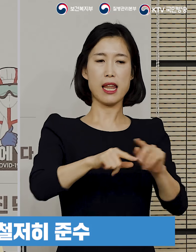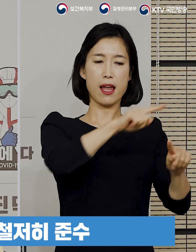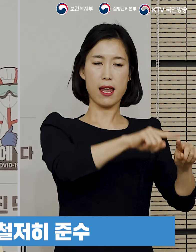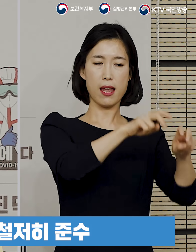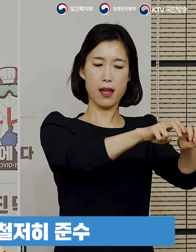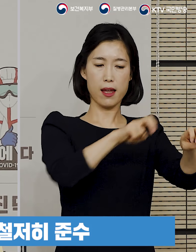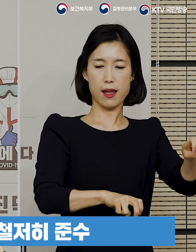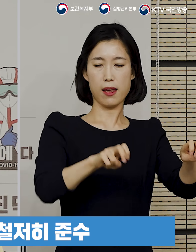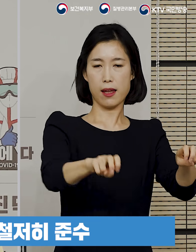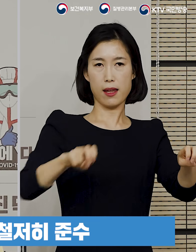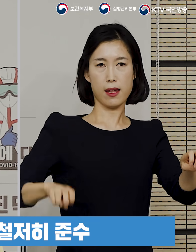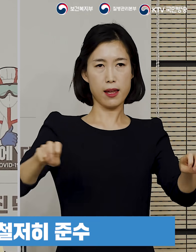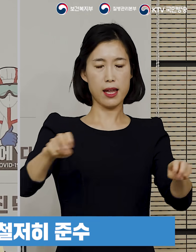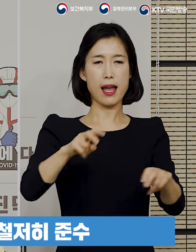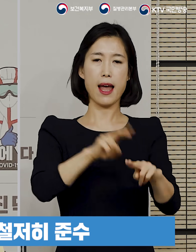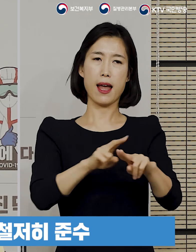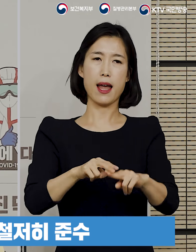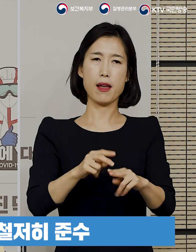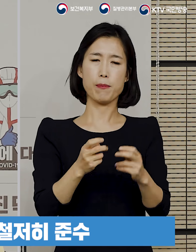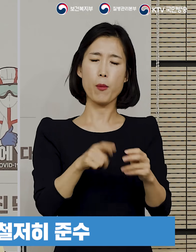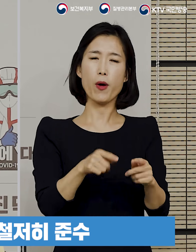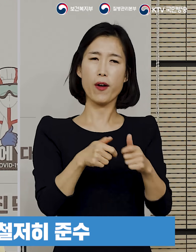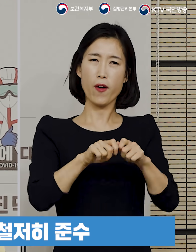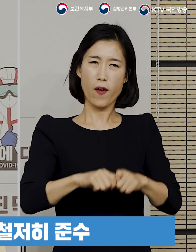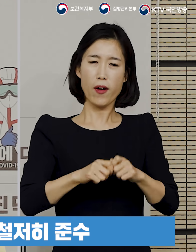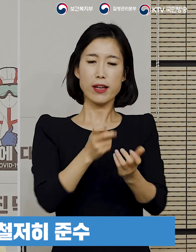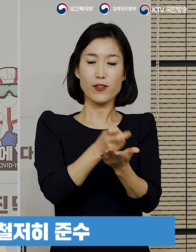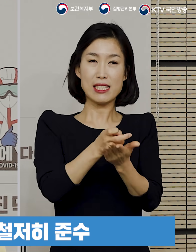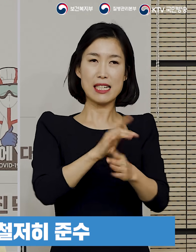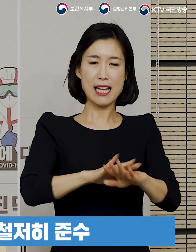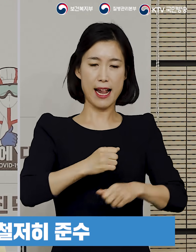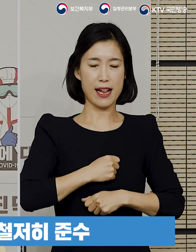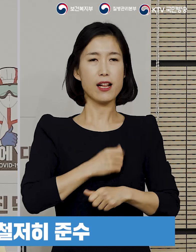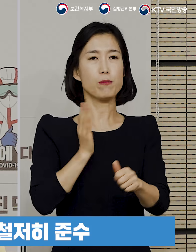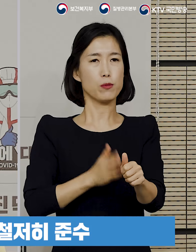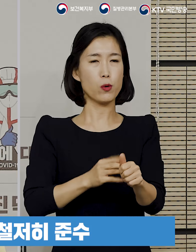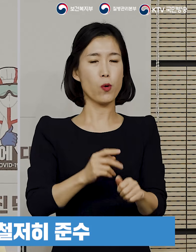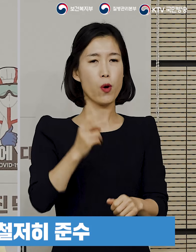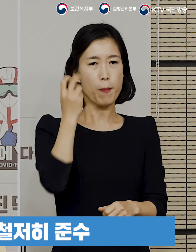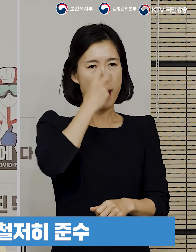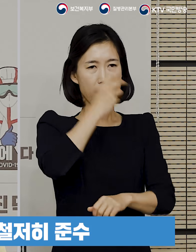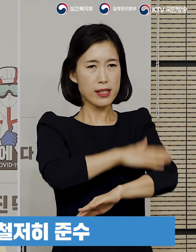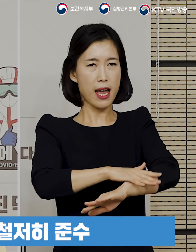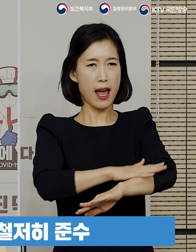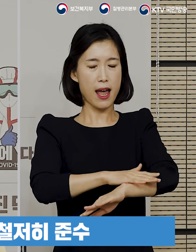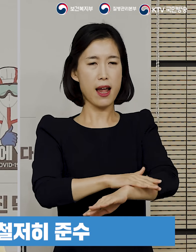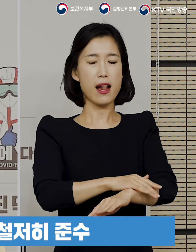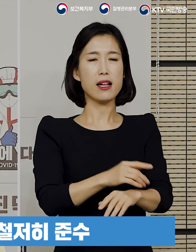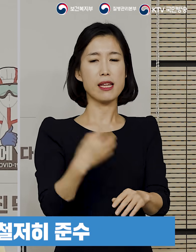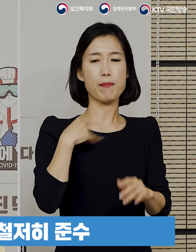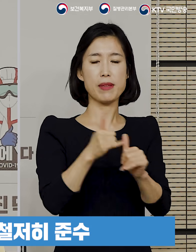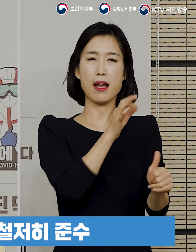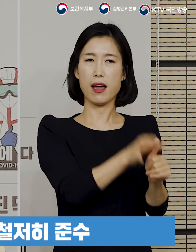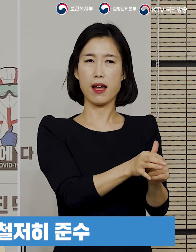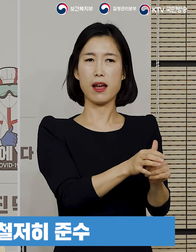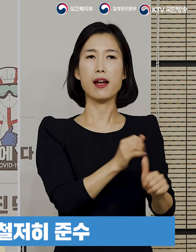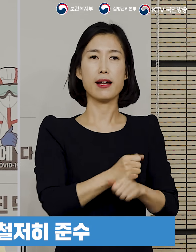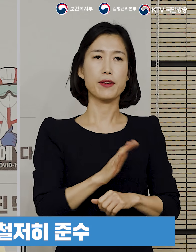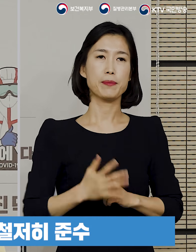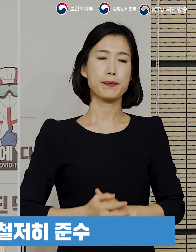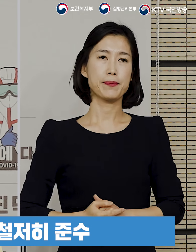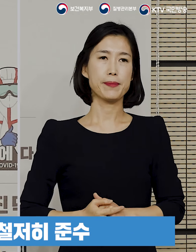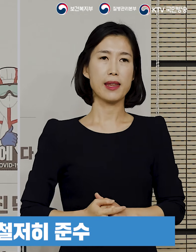좌석은 지그재그 방식의 한 칸 띄어앉기와 같은 세부 지침을 철저히 준수하고 방역관리를 하게